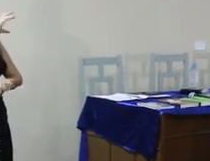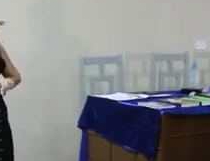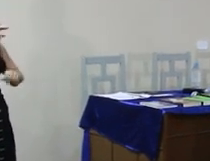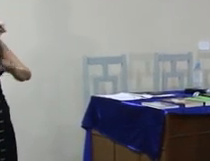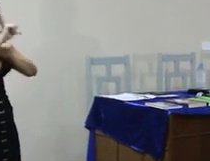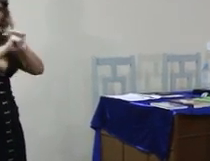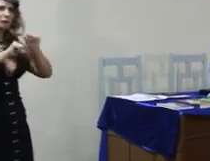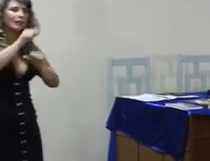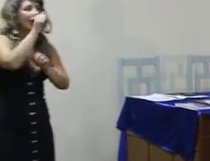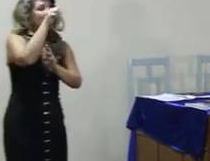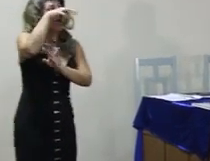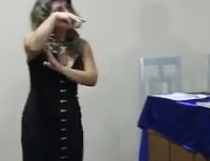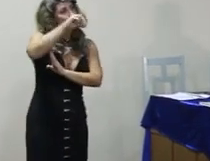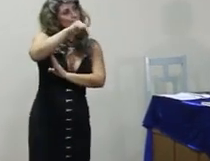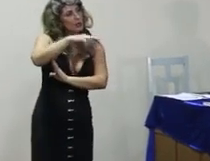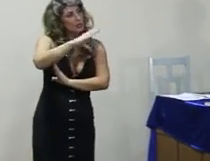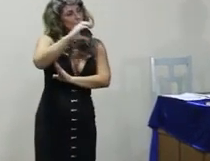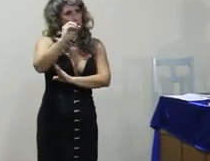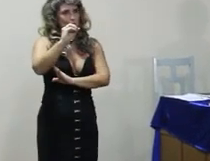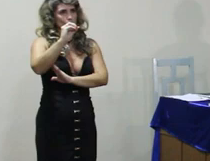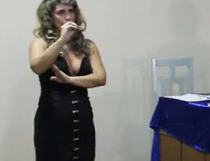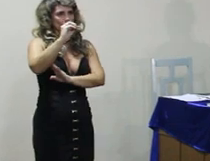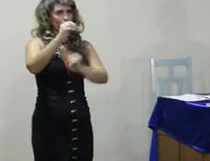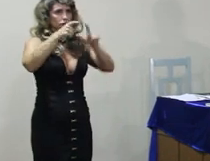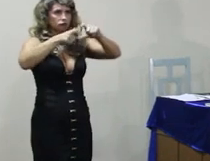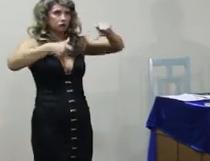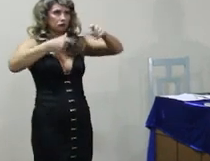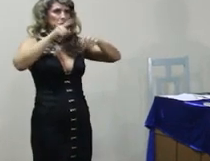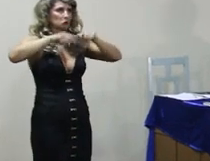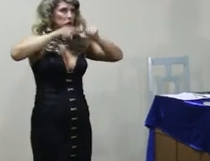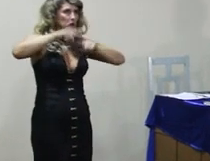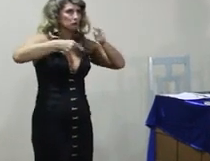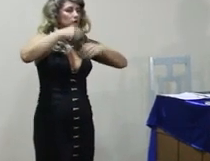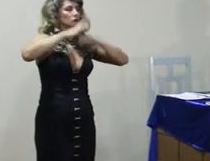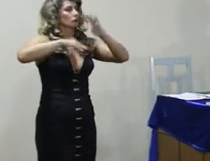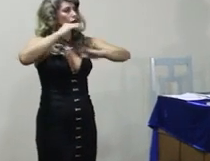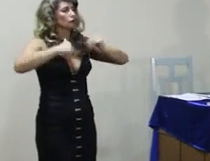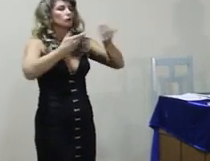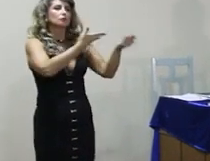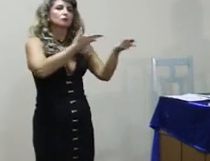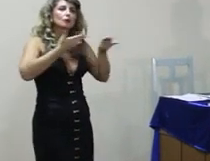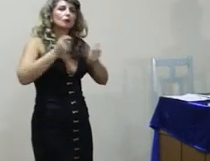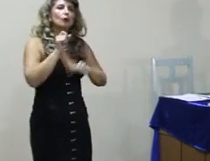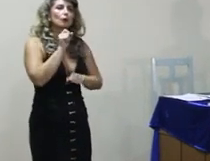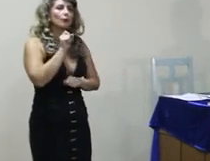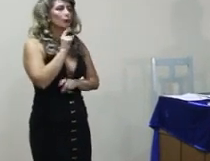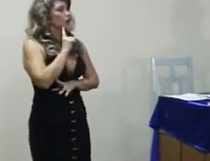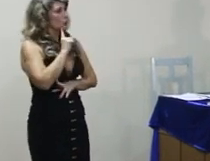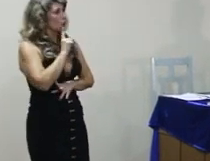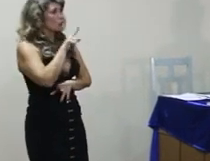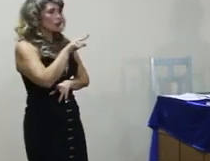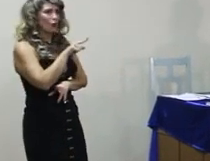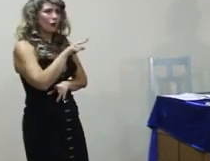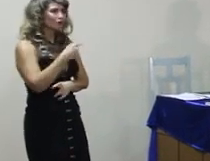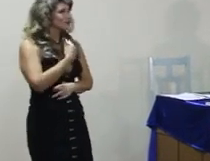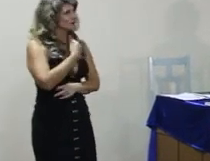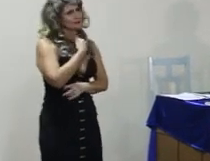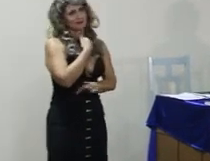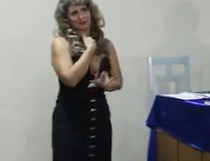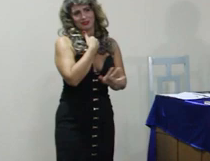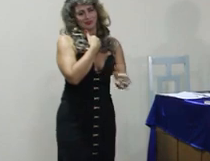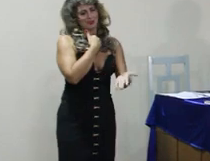a Manco, hoje já tem um outro nome. Nos recebeu e disse o seguinte, é